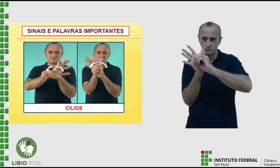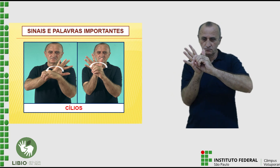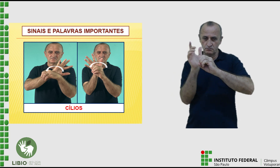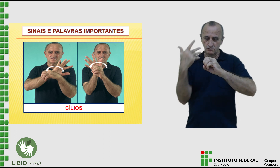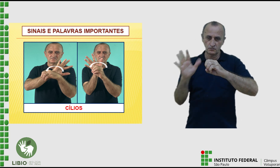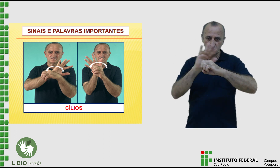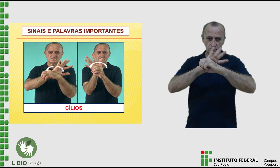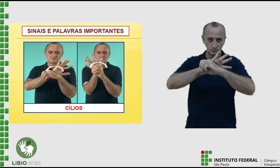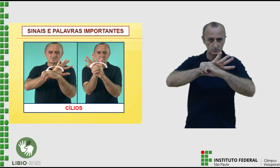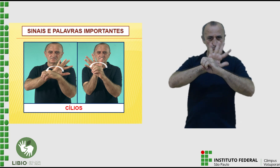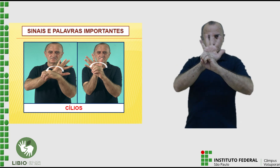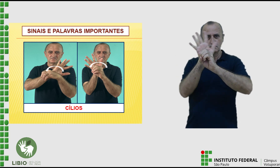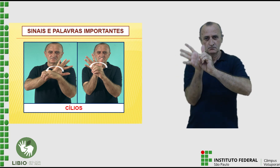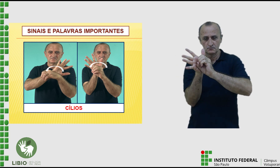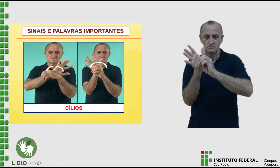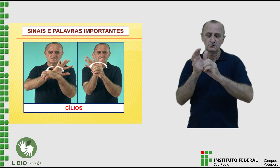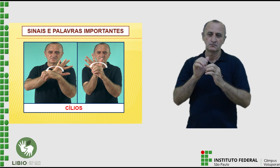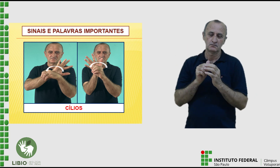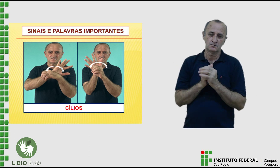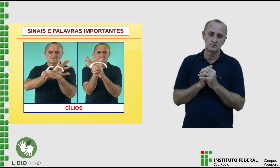Cílios, novamente cílios.